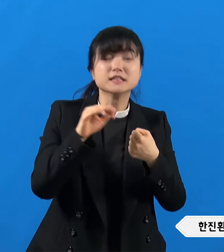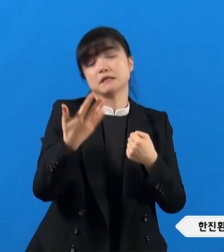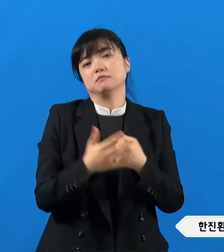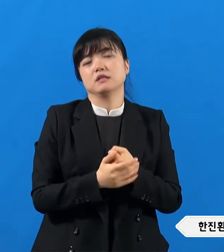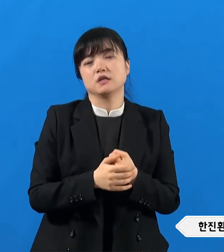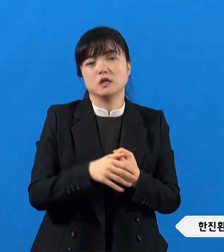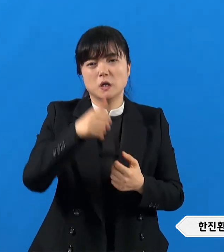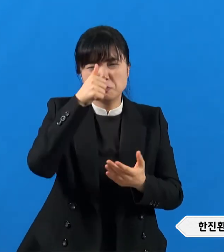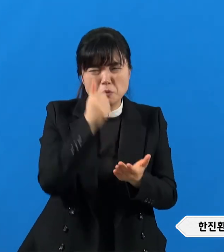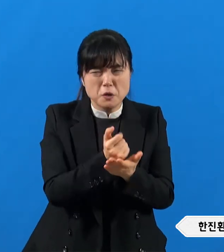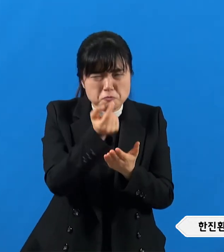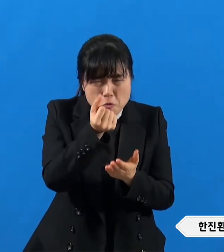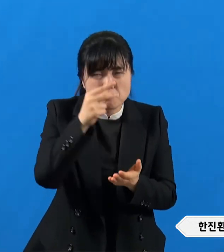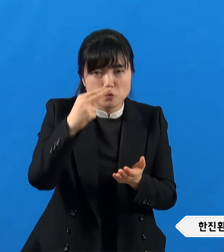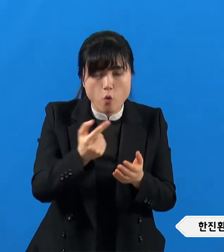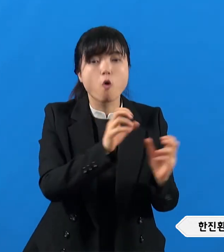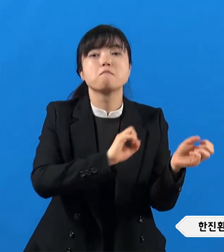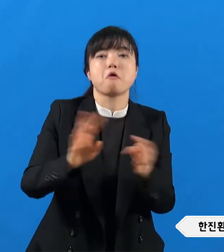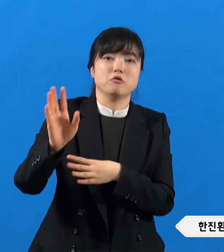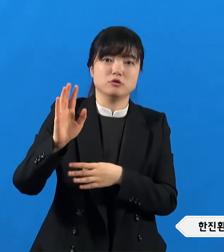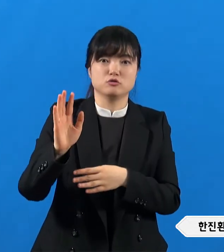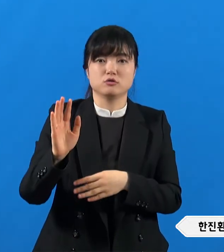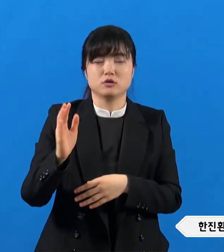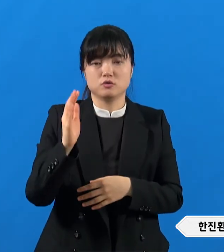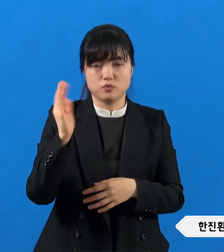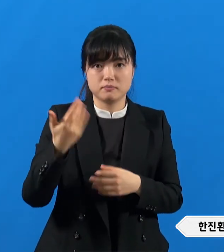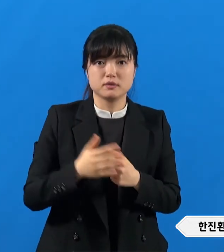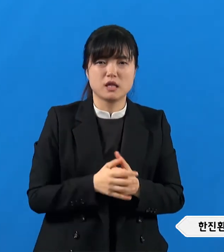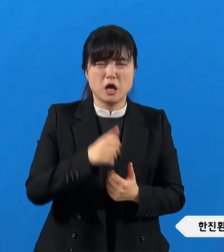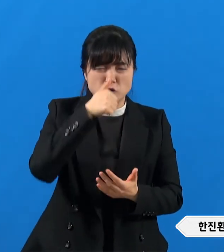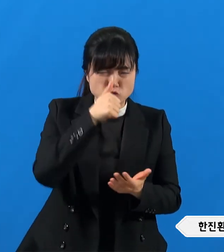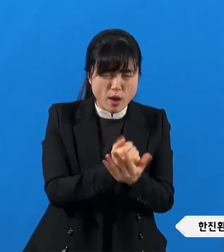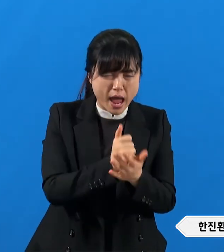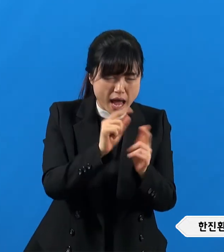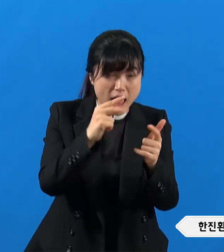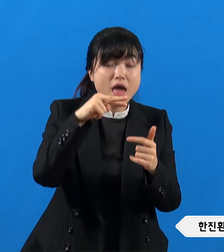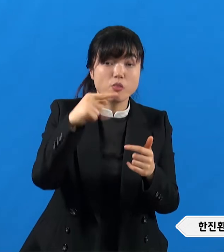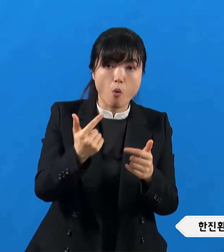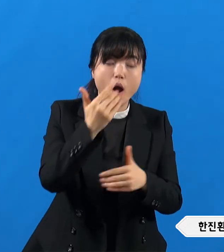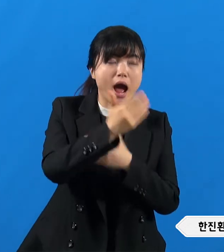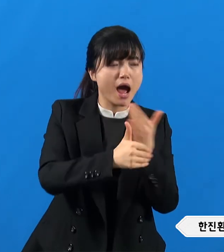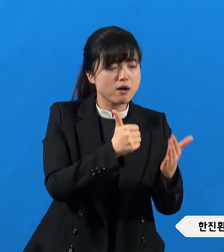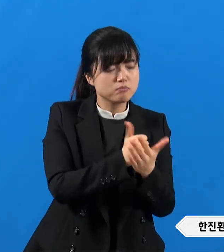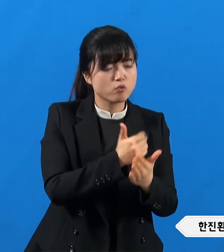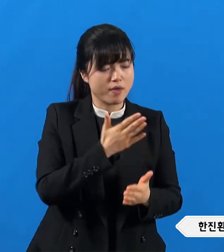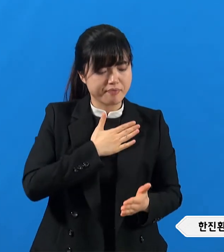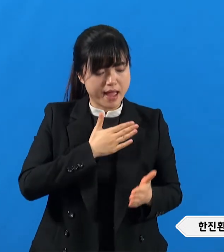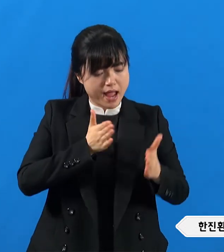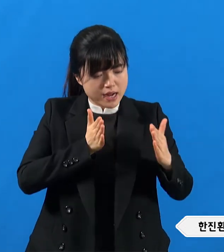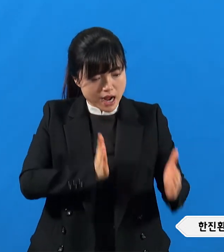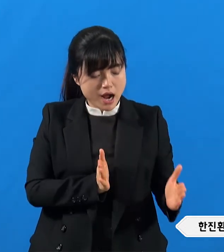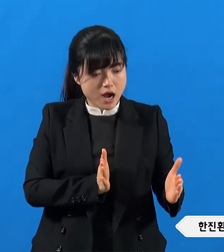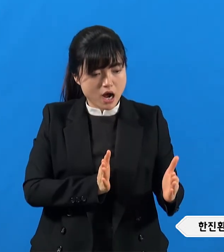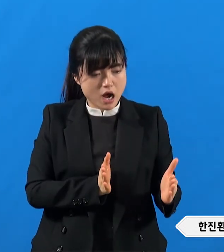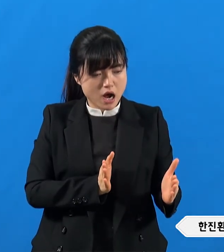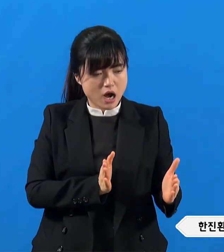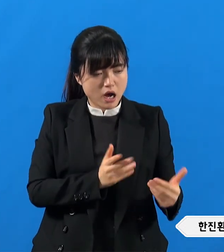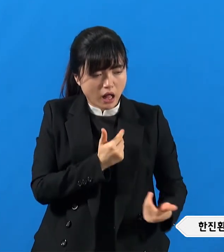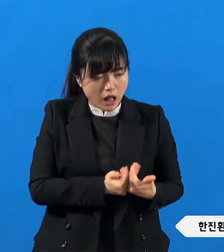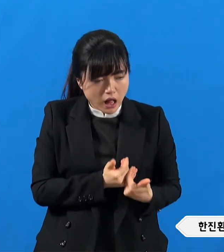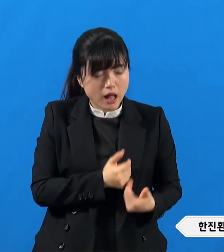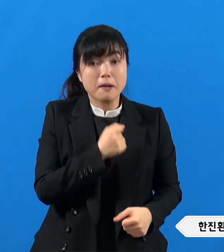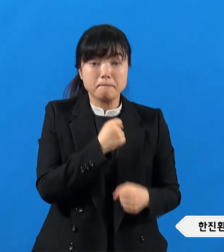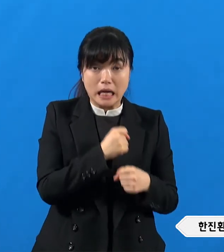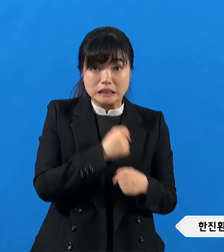있어야 됩니다. 꼭 죄는 아닐지라도 하나님과 나를 멀리 만드는 그런